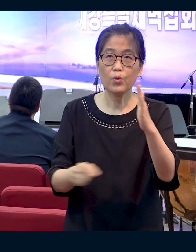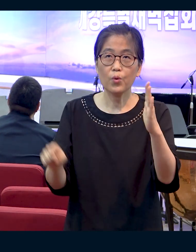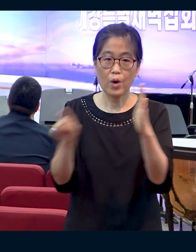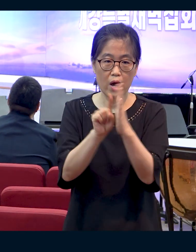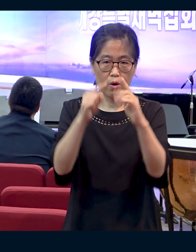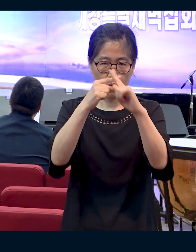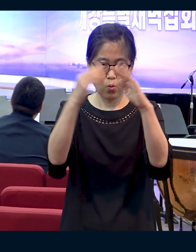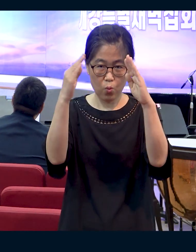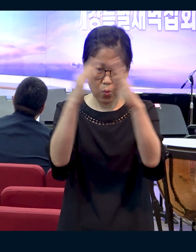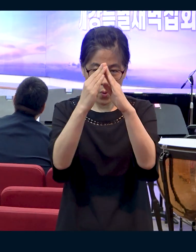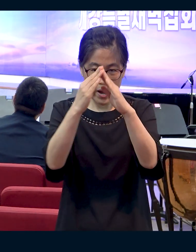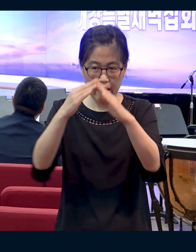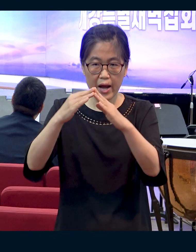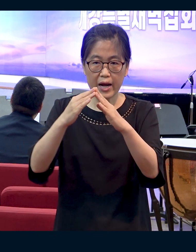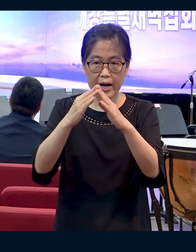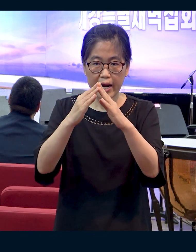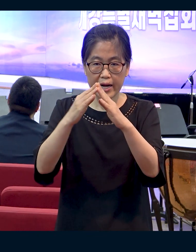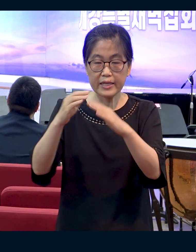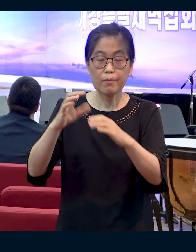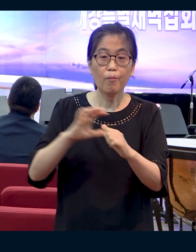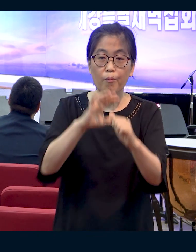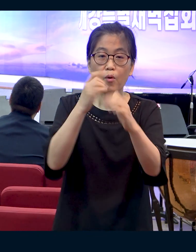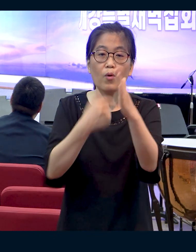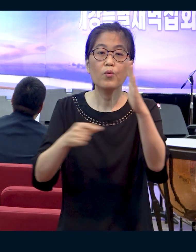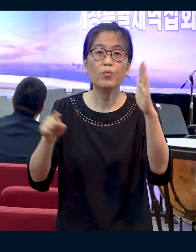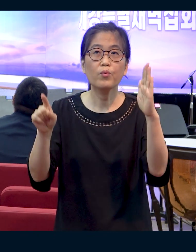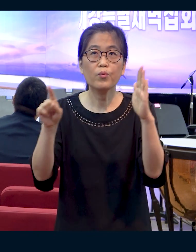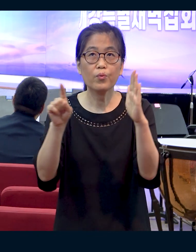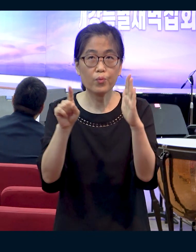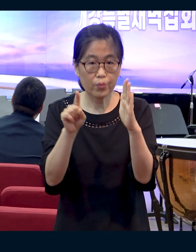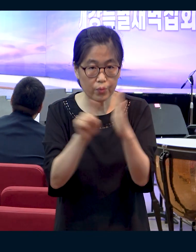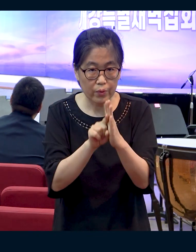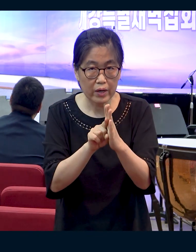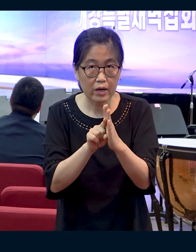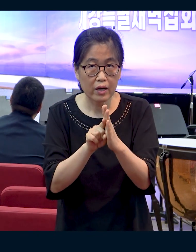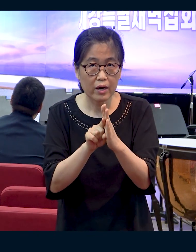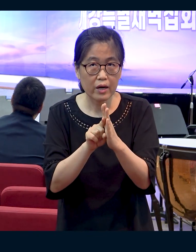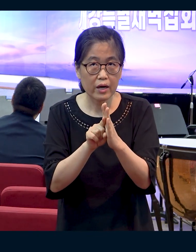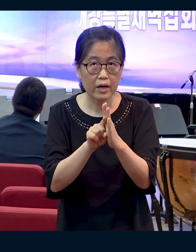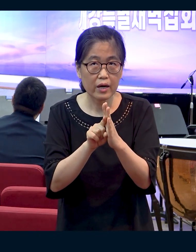이 교회를 지키기 위해서, 이 가정을 세우기 위해서 이러면서 어떤 그런